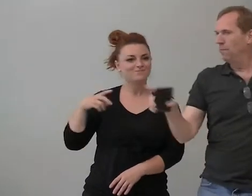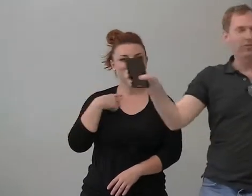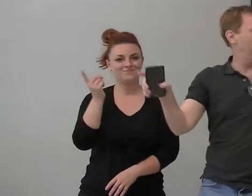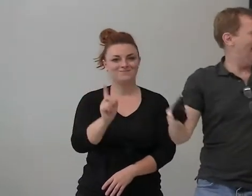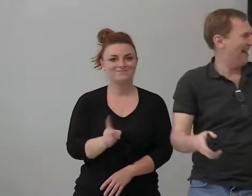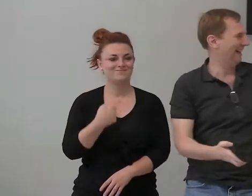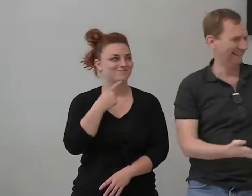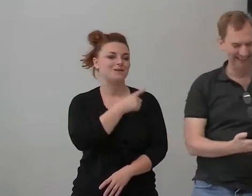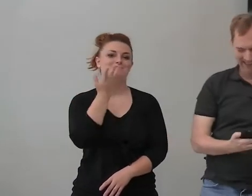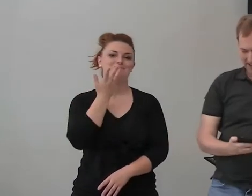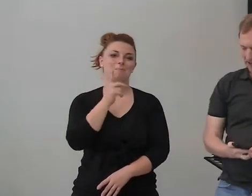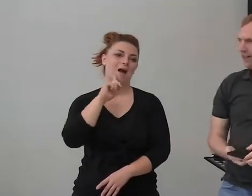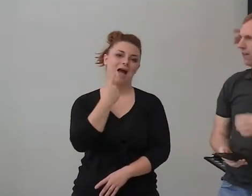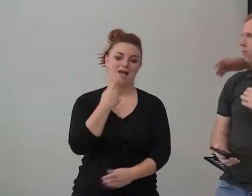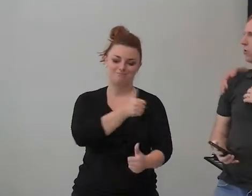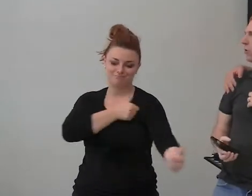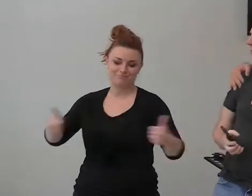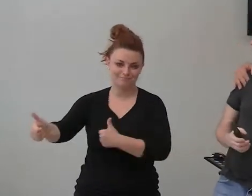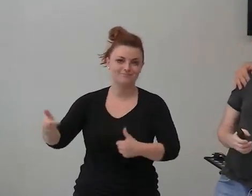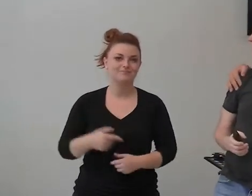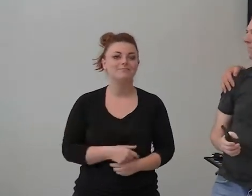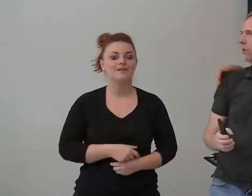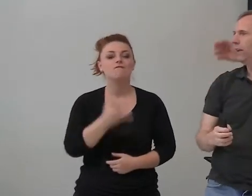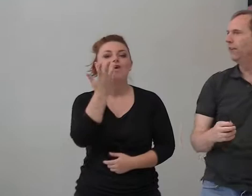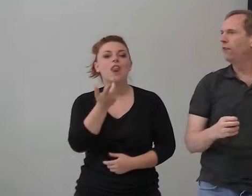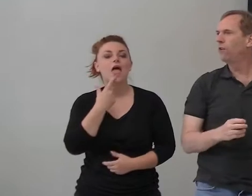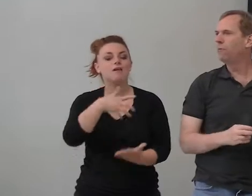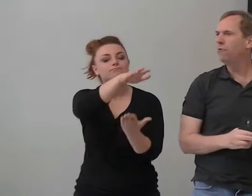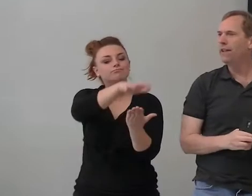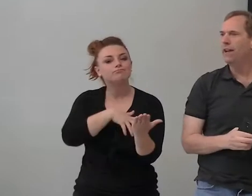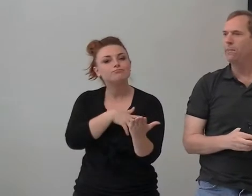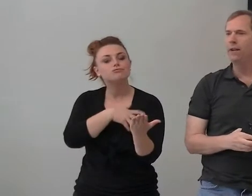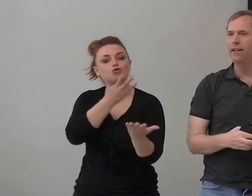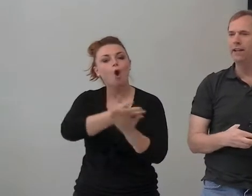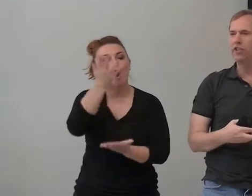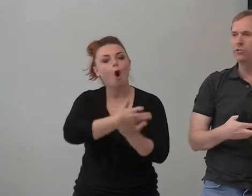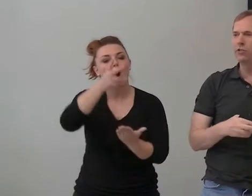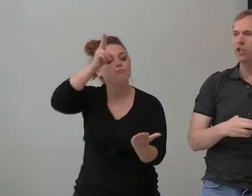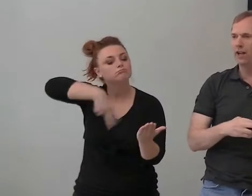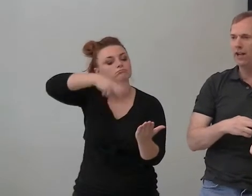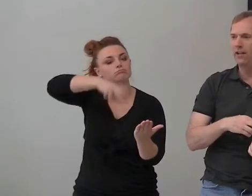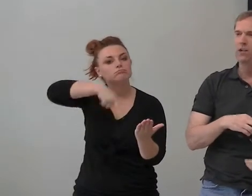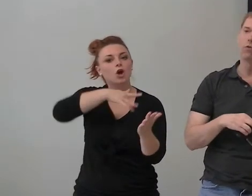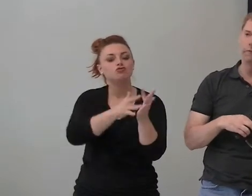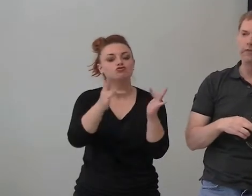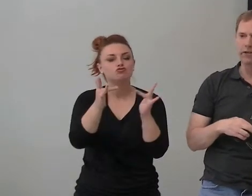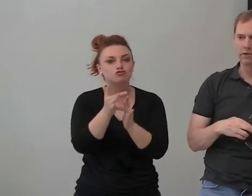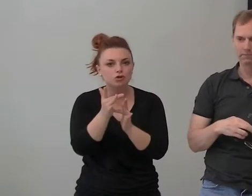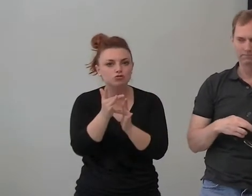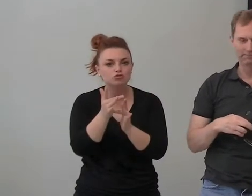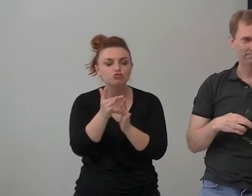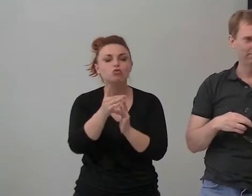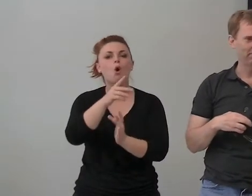Io mi metto di là. Leggo una storia, ok? E vogliamo vedere perché Gesù ce l'ha con un